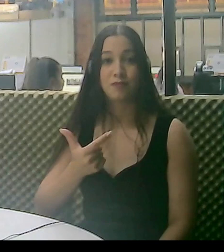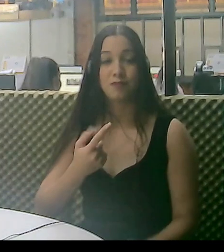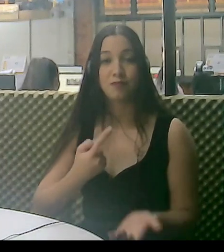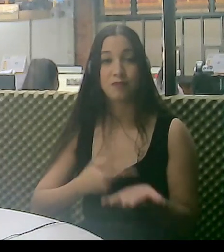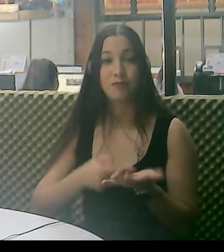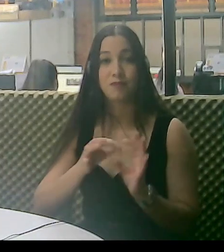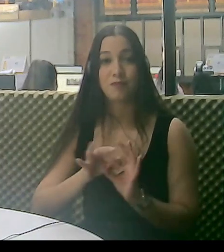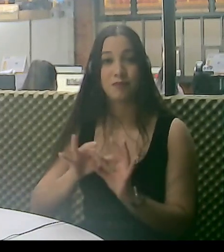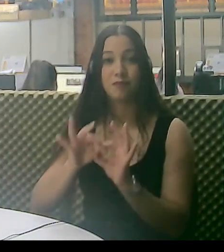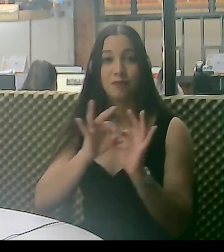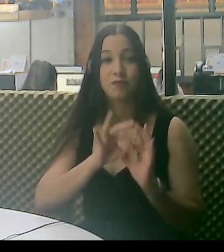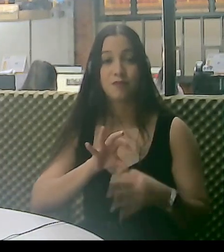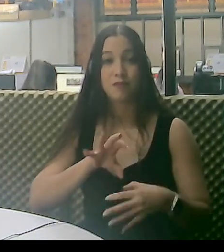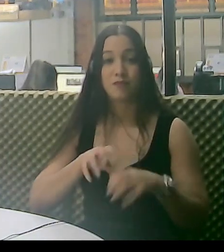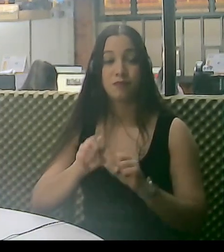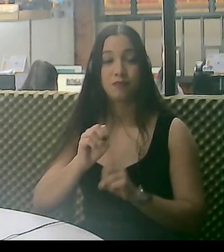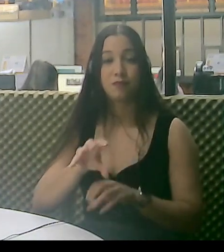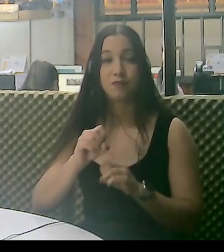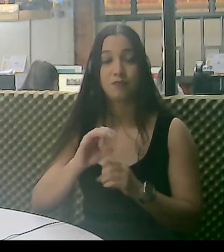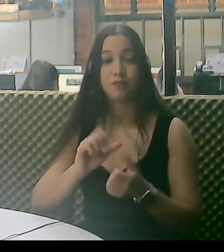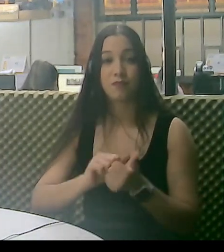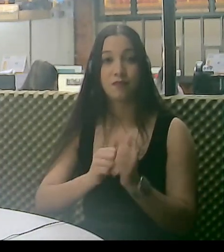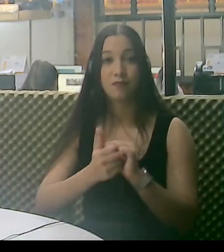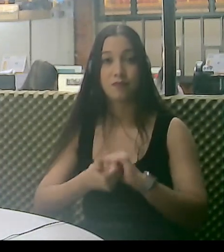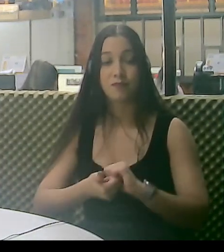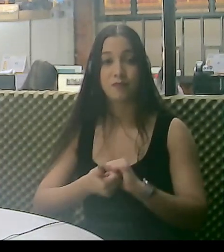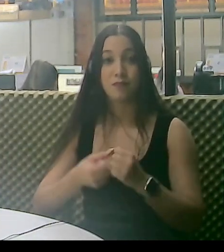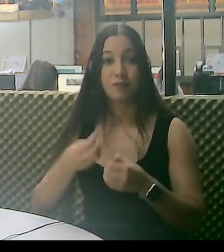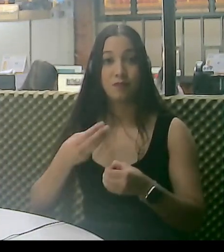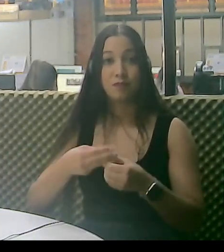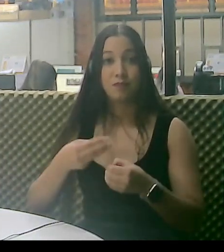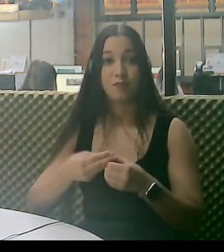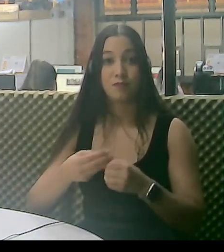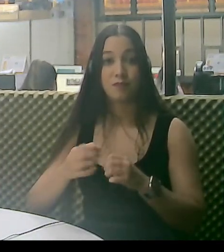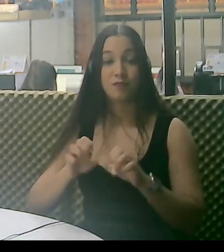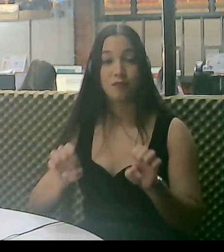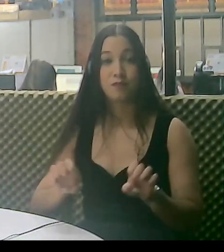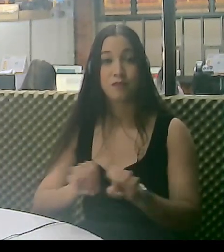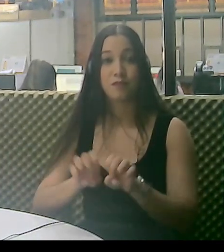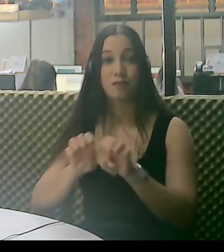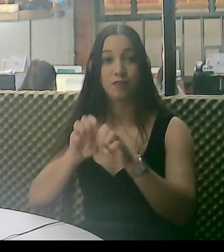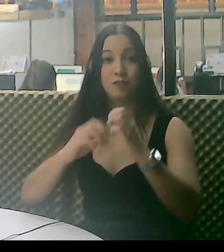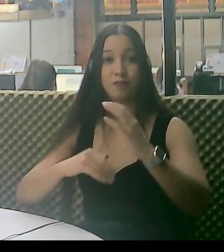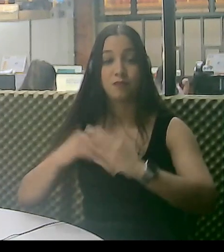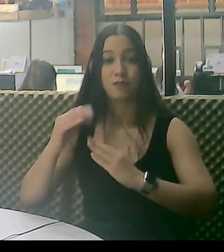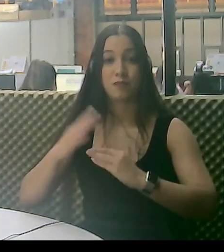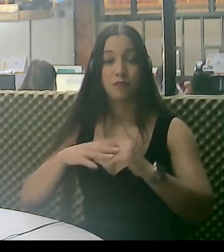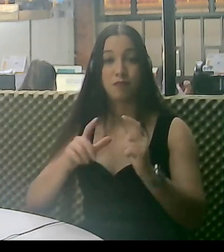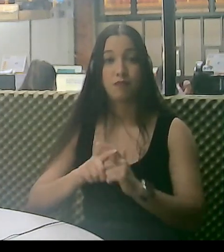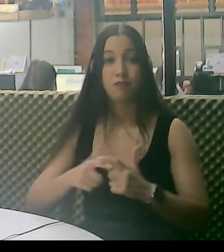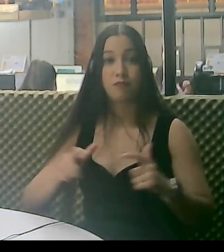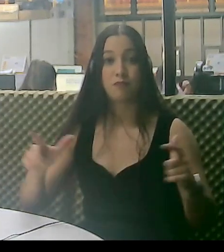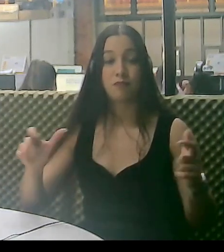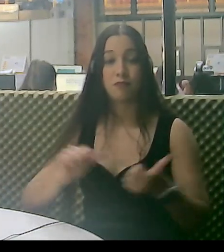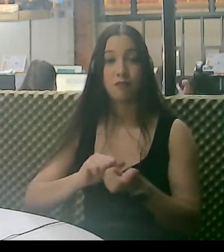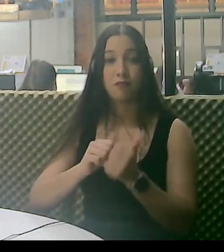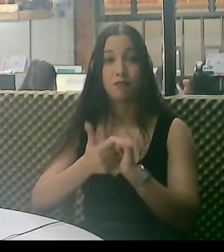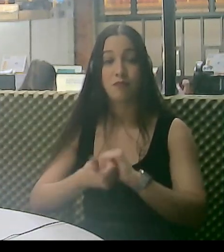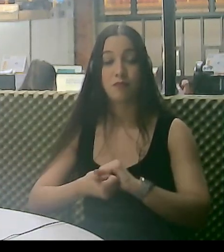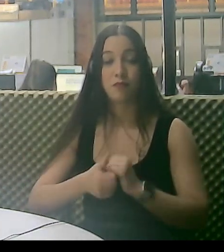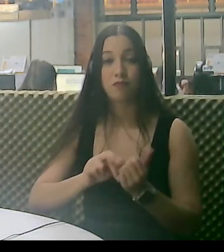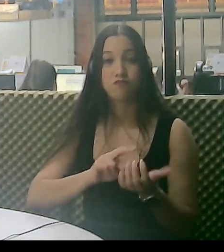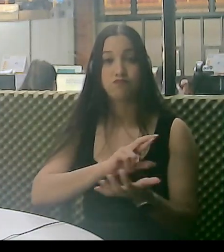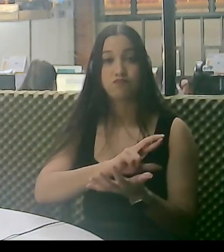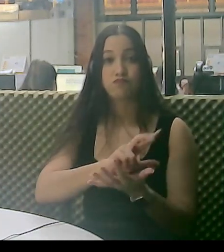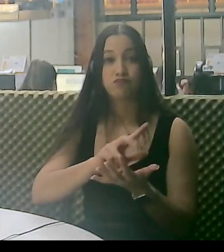firmadas em prol da formação de atletas no município. Com estruturas física e profissional ampliadas para a prática esportiva em dezenas